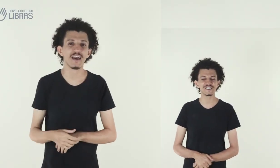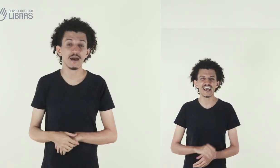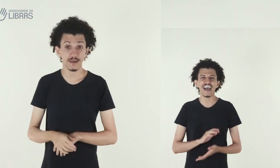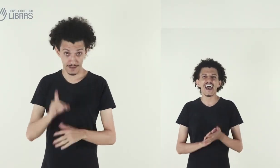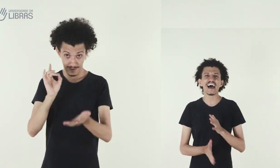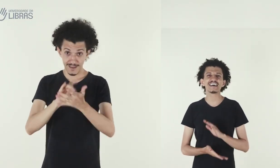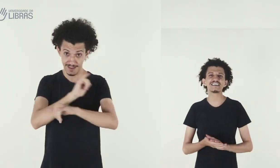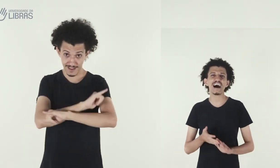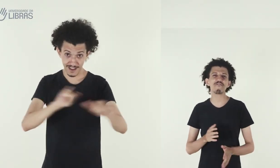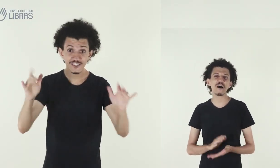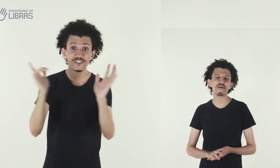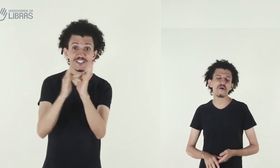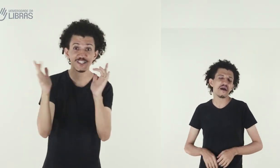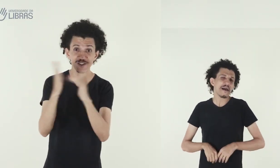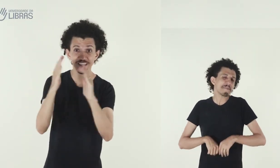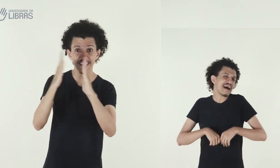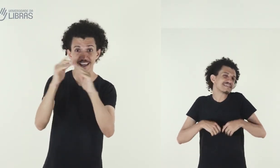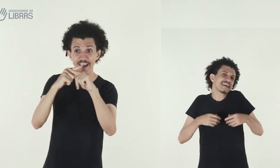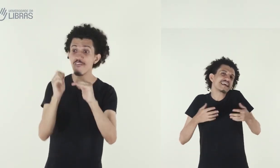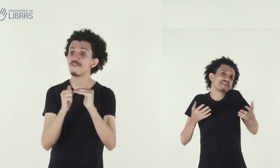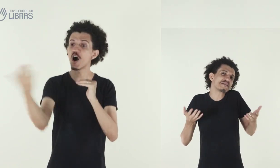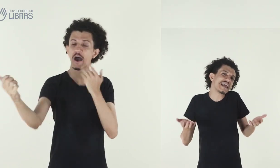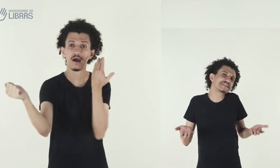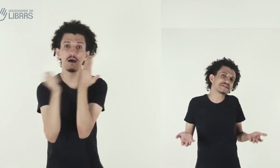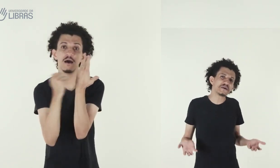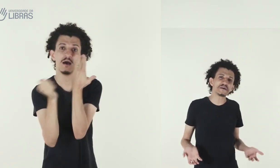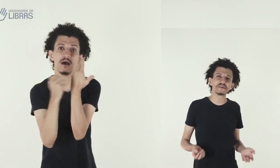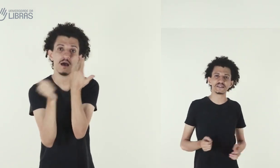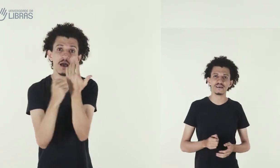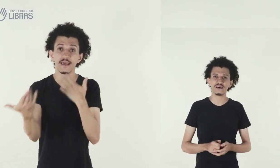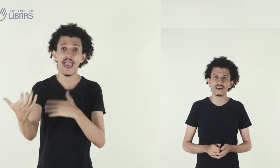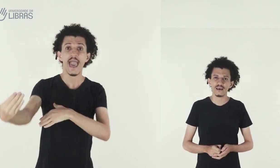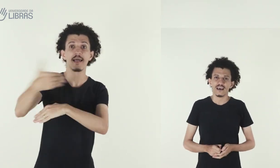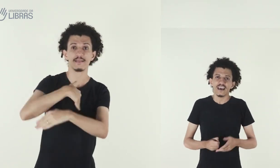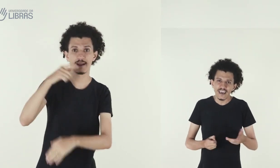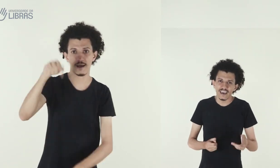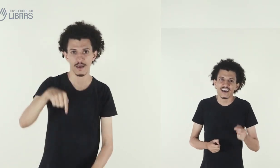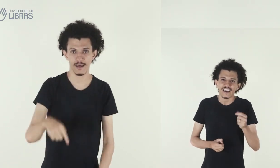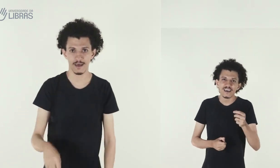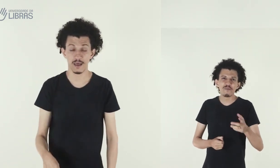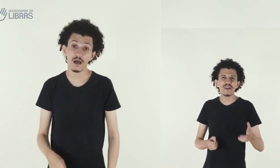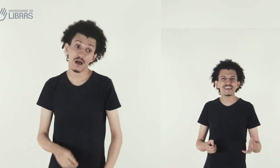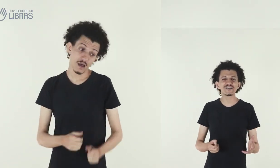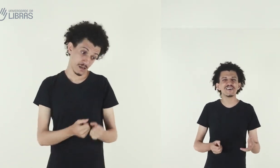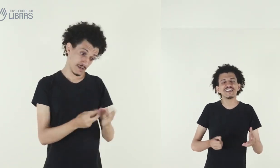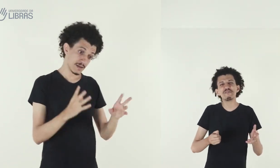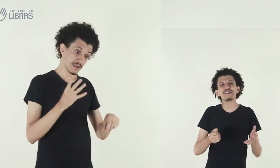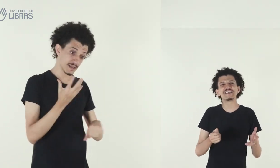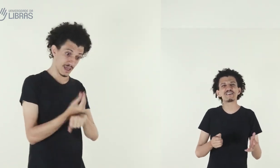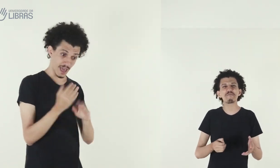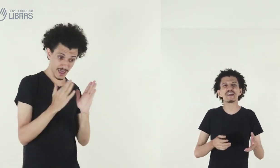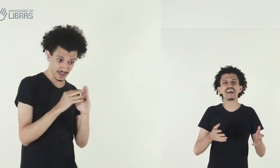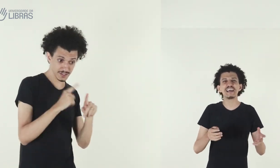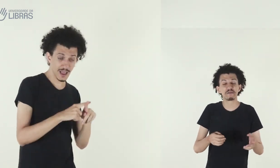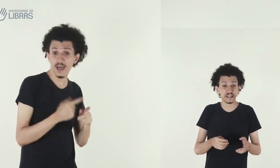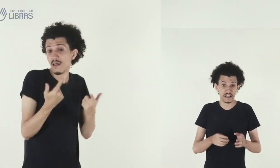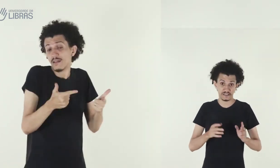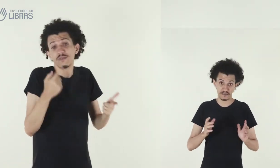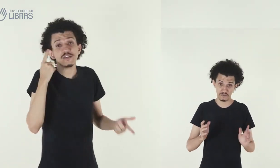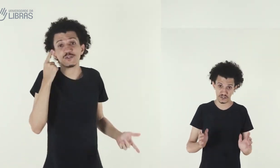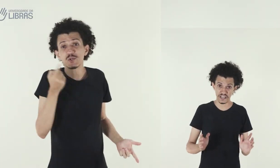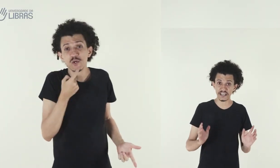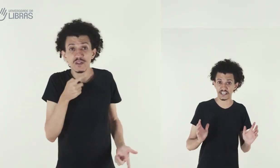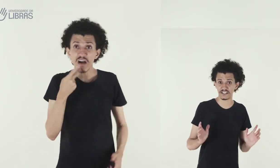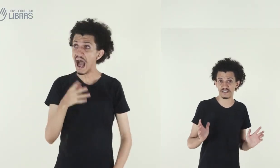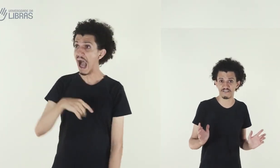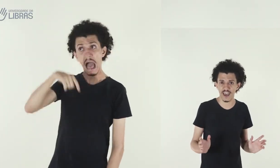têm surdos, elas lavam a mão, mas aqui não tem surdos. E que por isso não precisam aprender Libras.